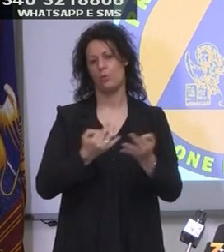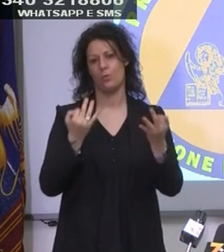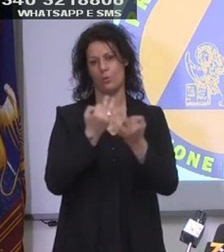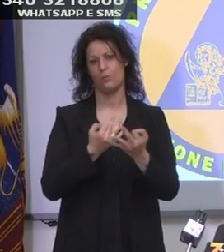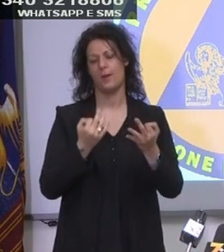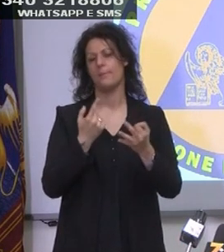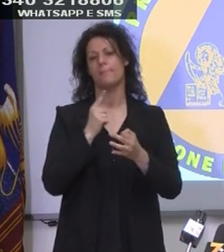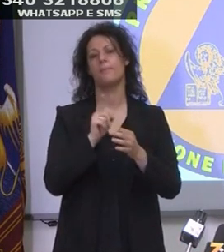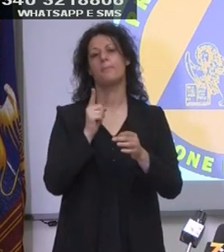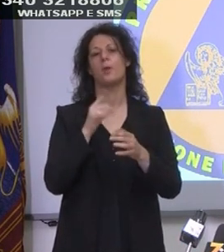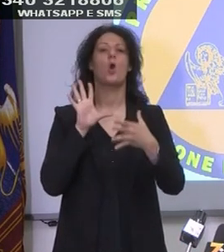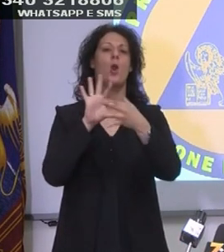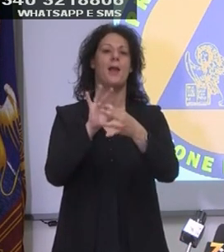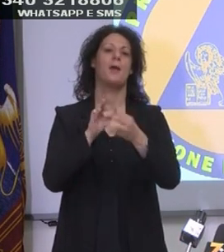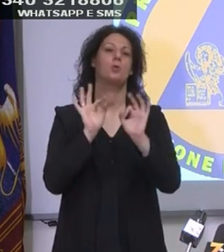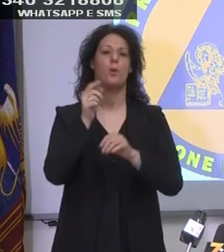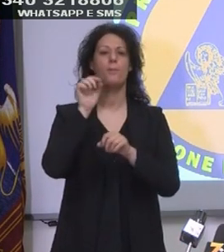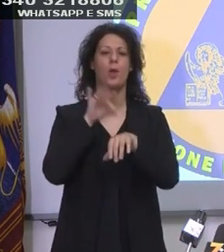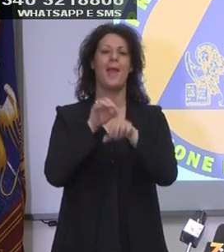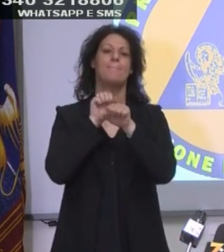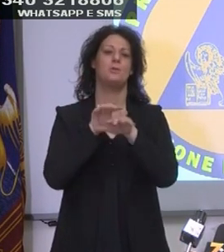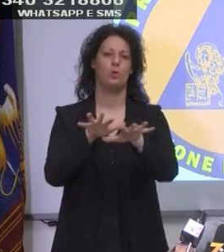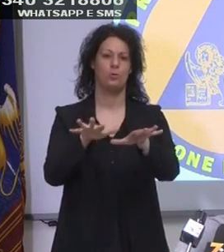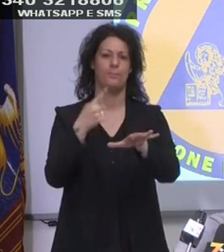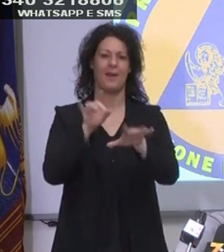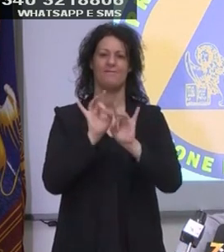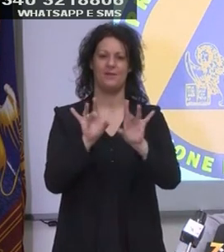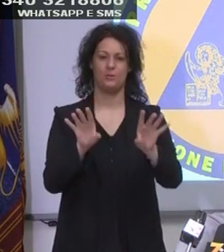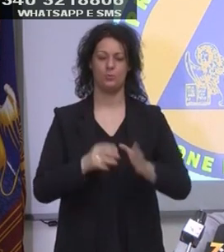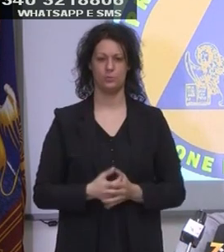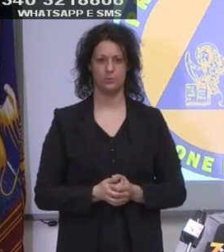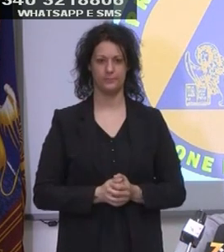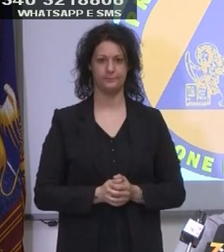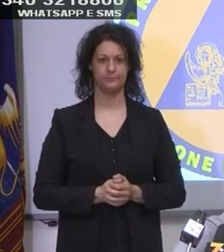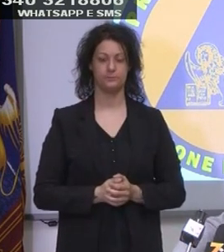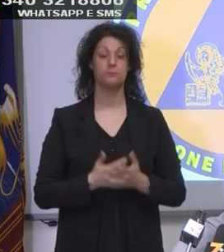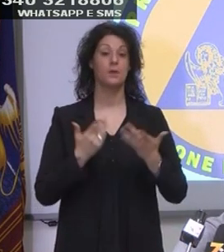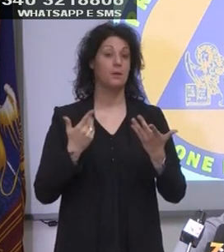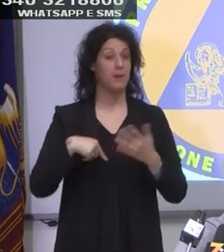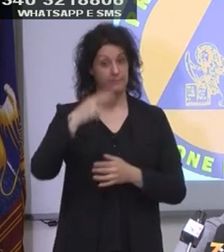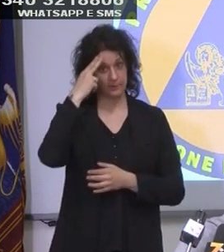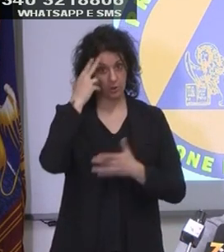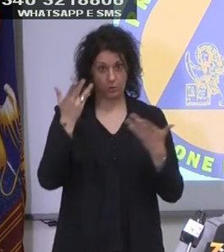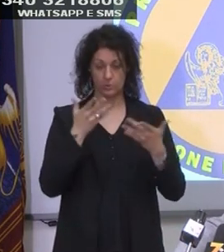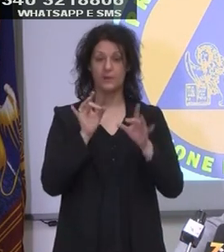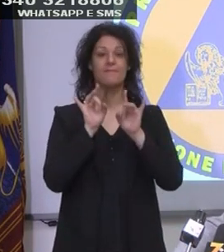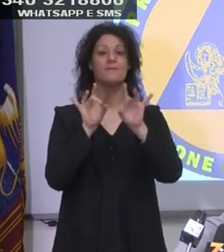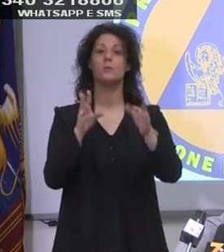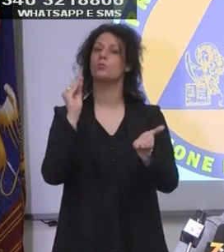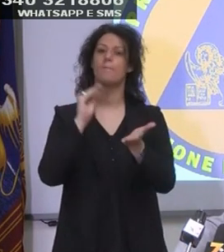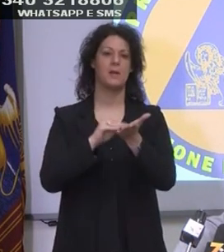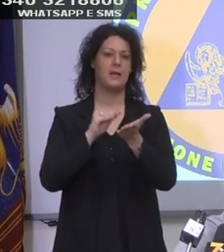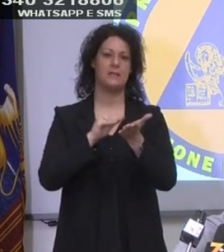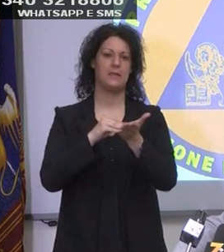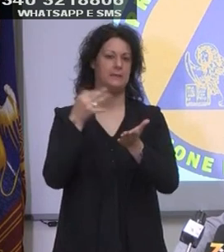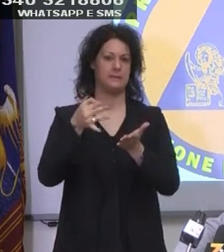diciamo, l'epidemiologia riferita a questo virus. Resta il fatto che il virus è presente nel